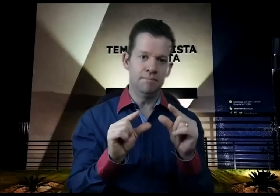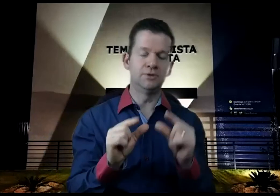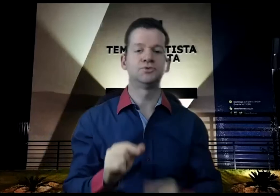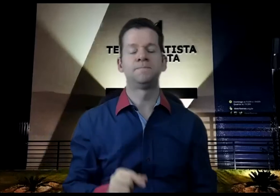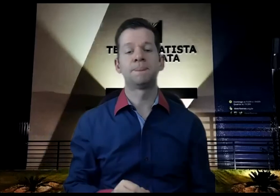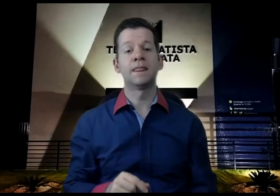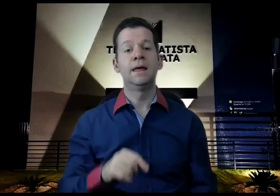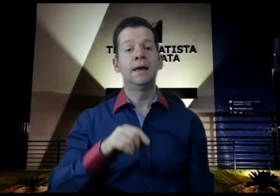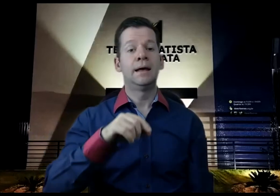menos.